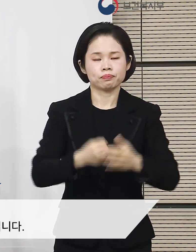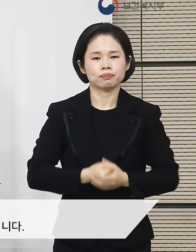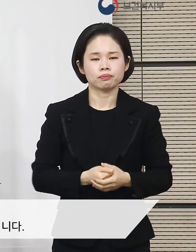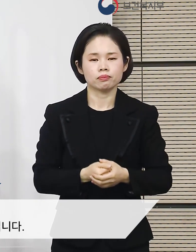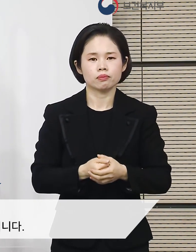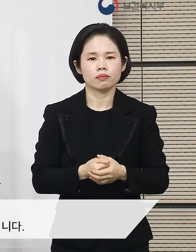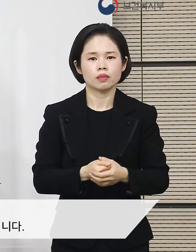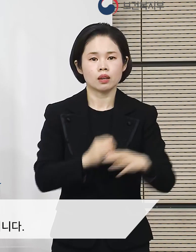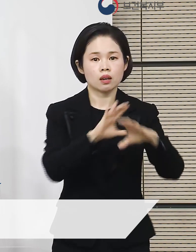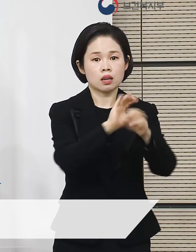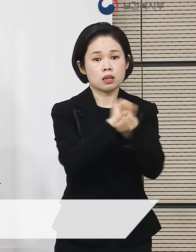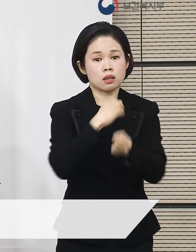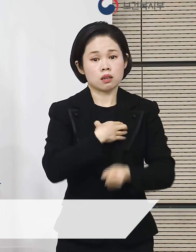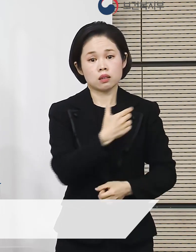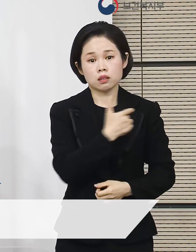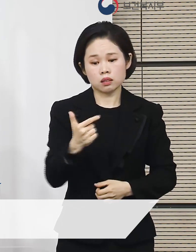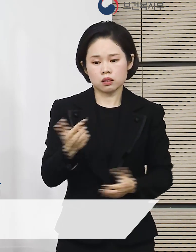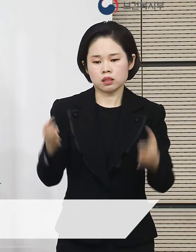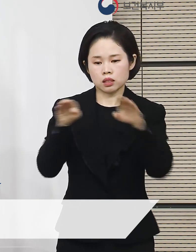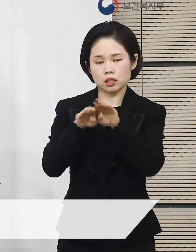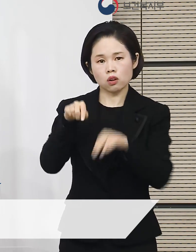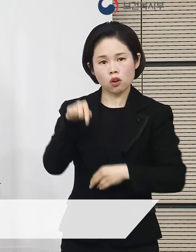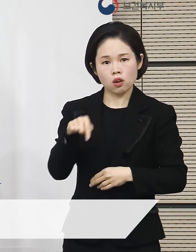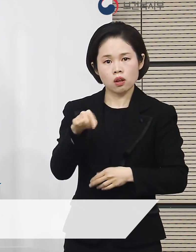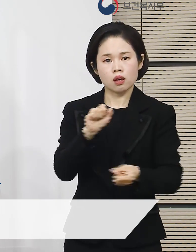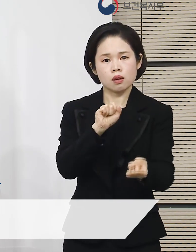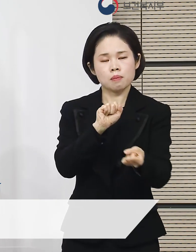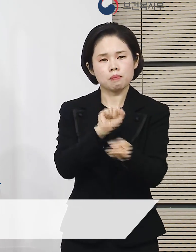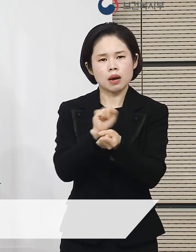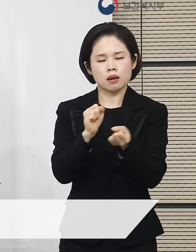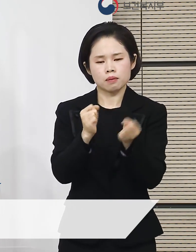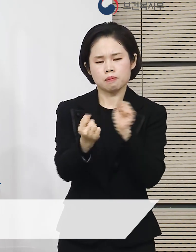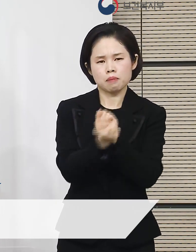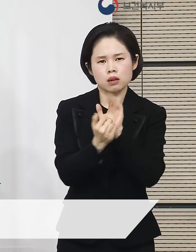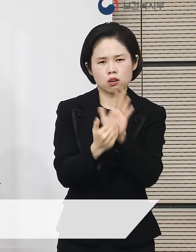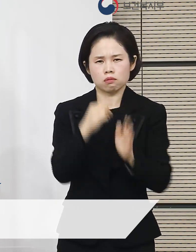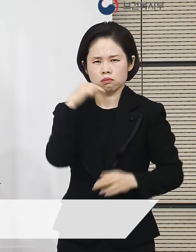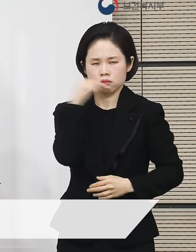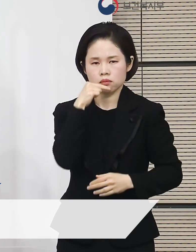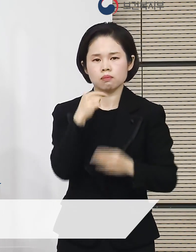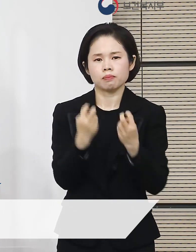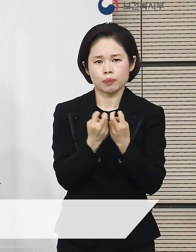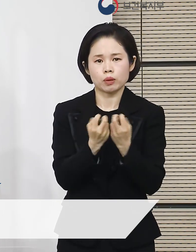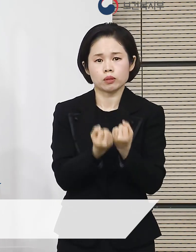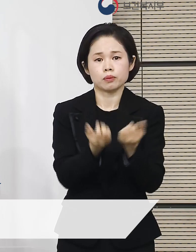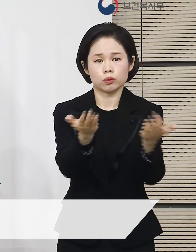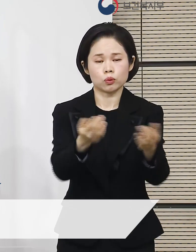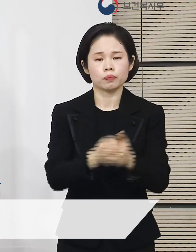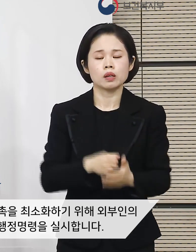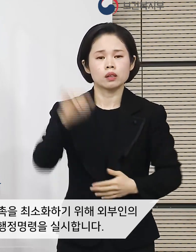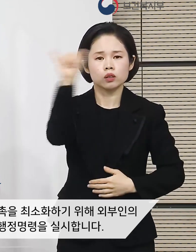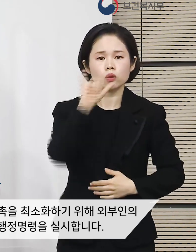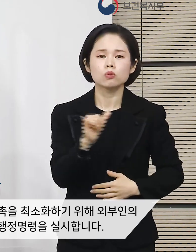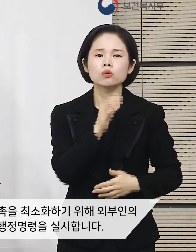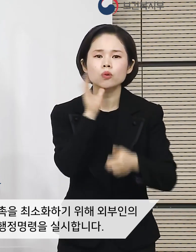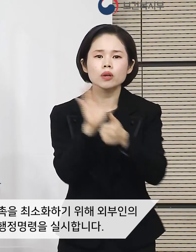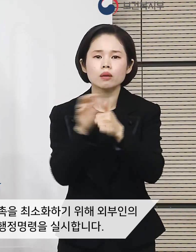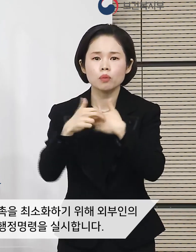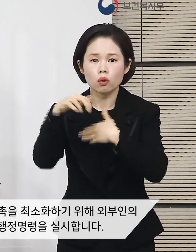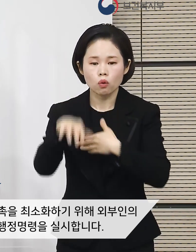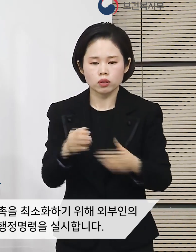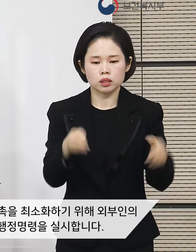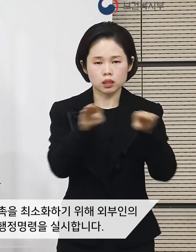계획입니다. 먼저 고위험 시설에 대한 방역 강화 방안입니다. 전국의